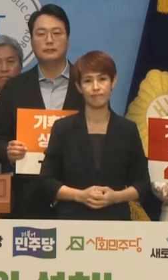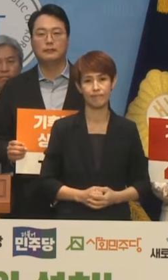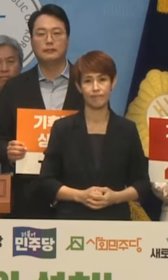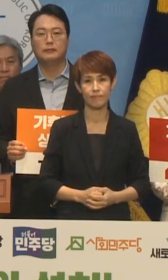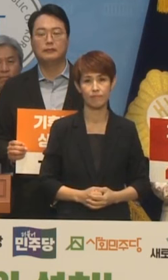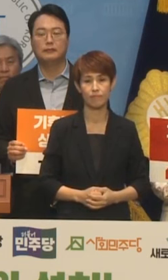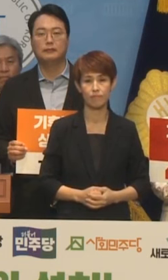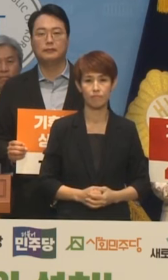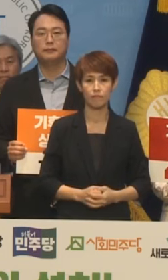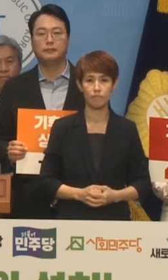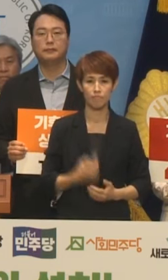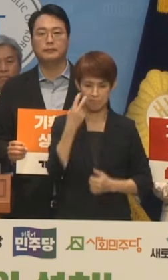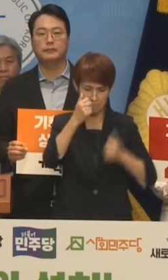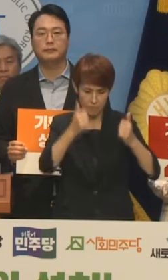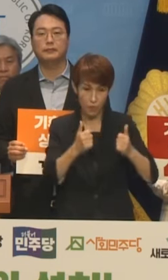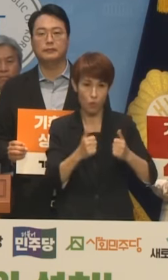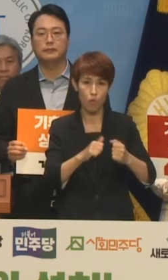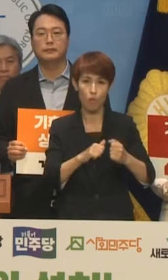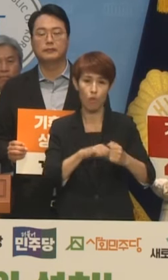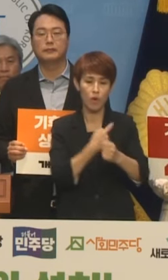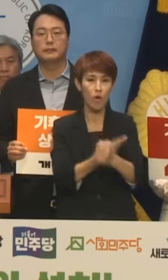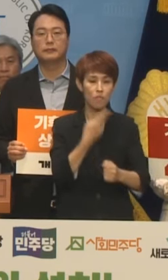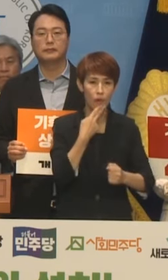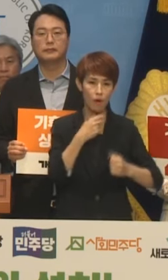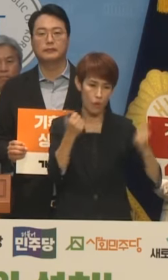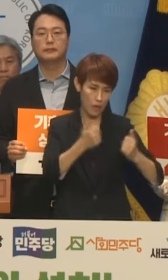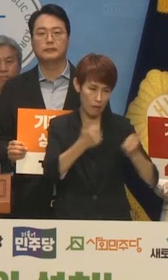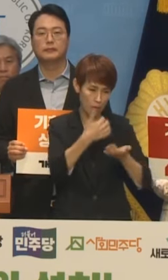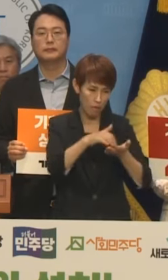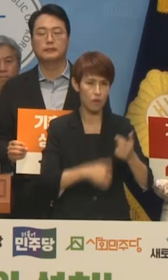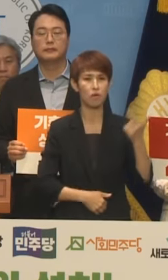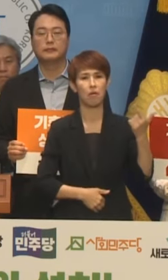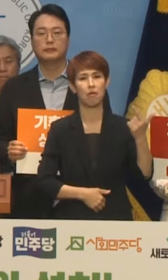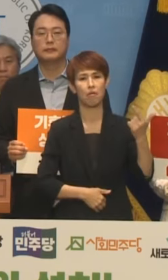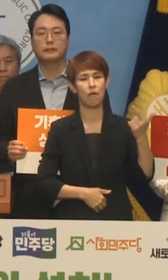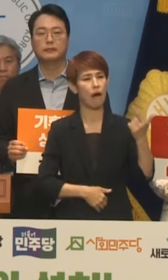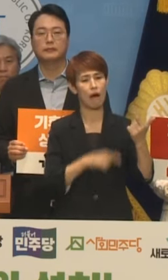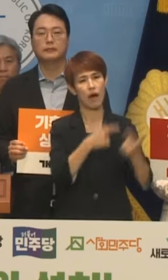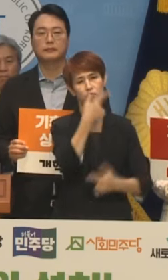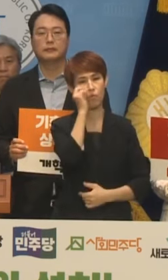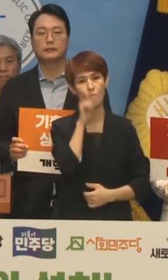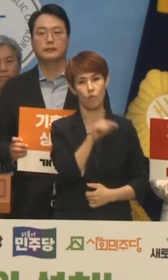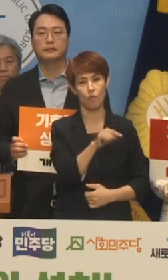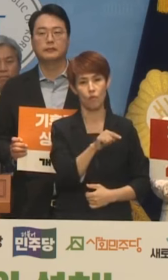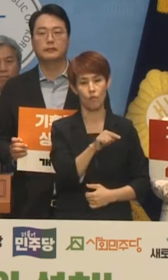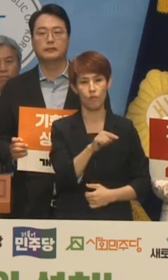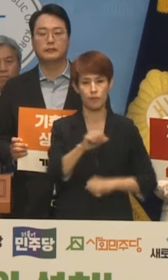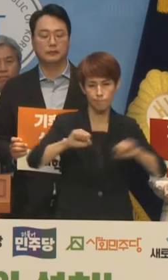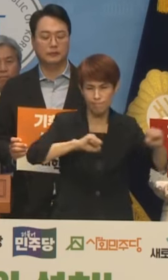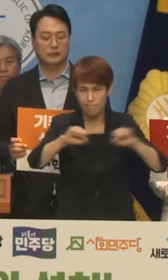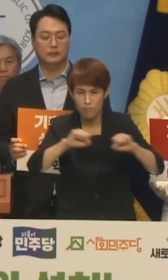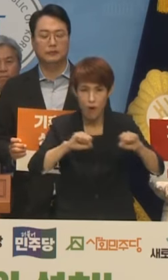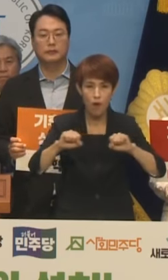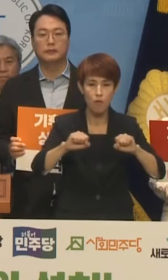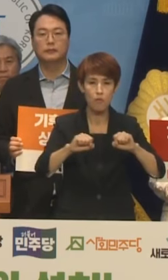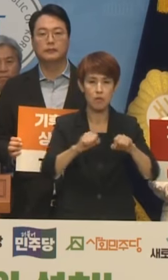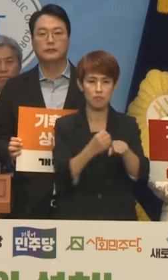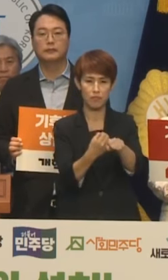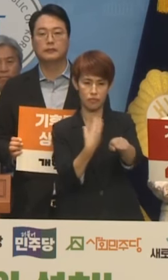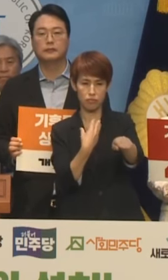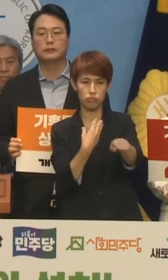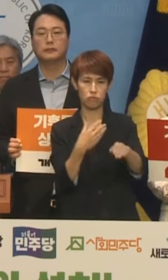심의 권한을 가지고 있지 않다 보니 회의가 단 6차례밖에 열리지 못했고 실질적인 활동은 탄소 중립